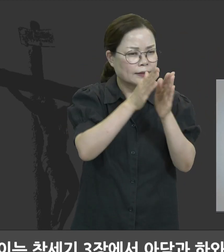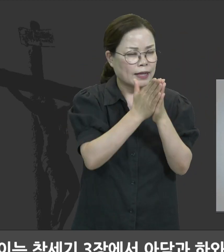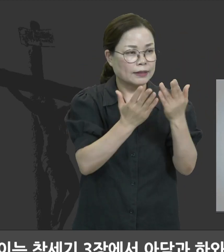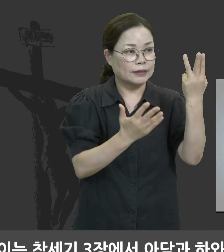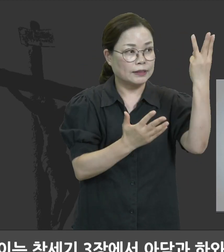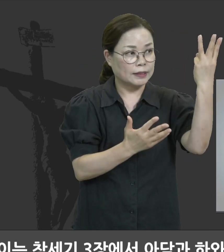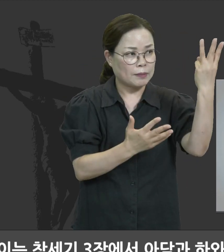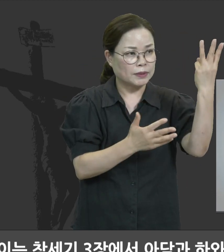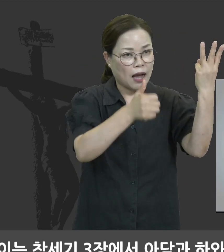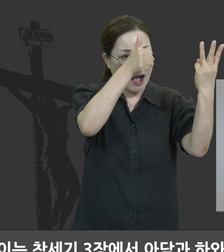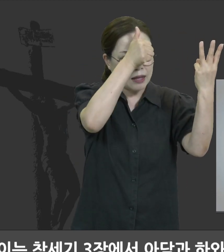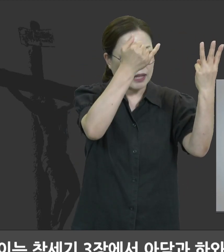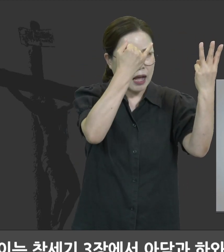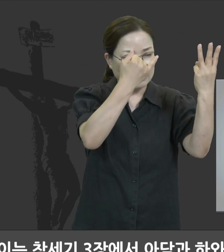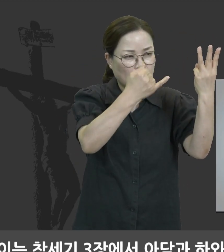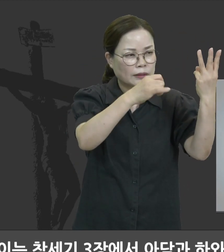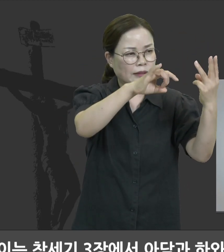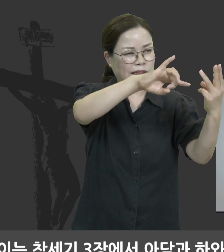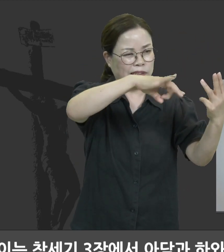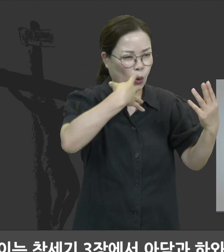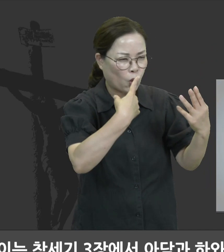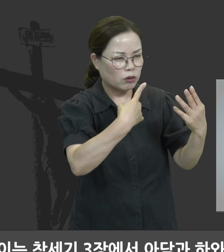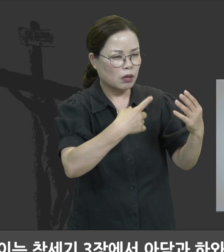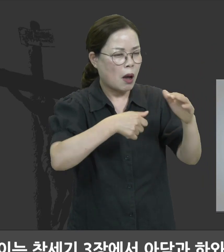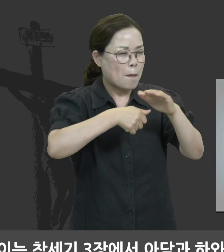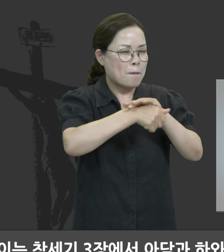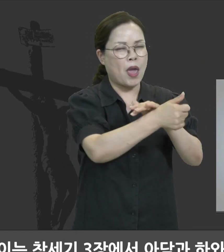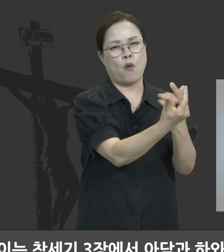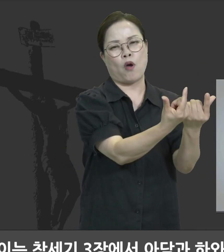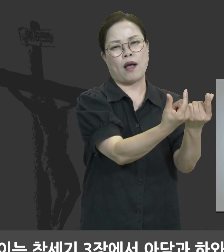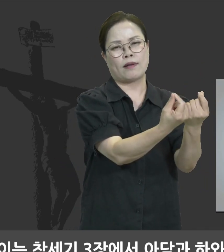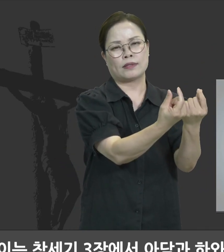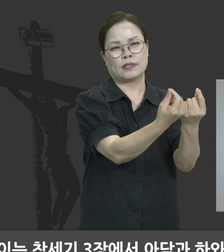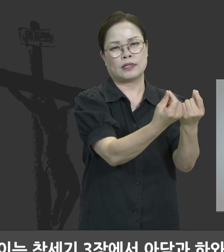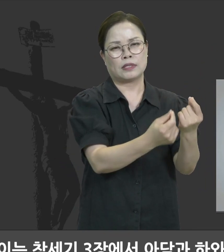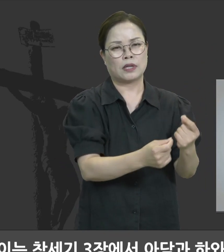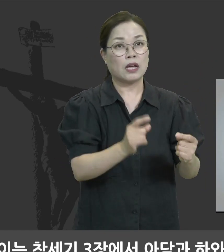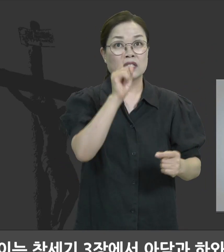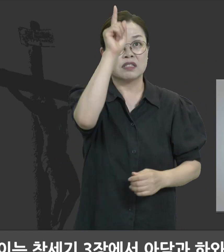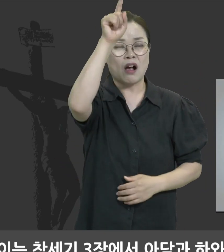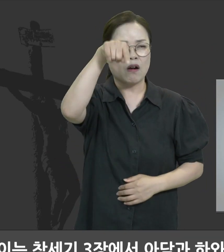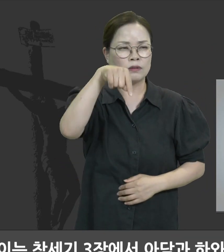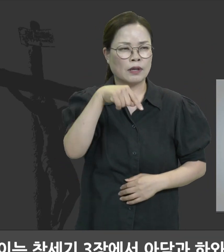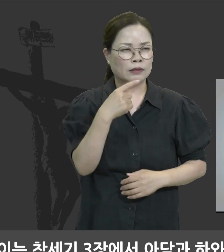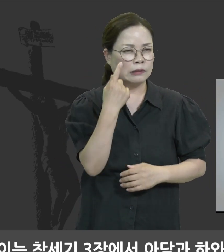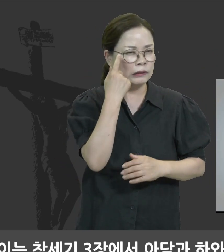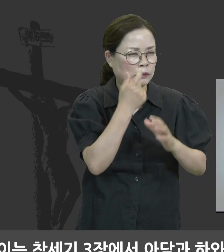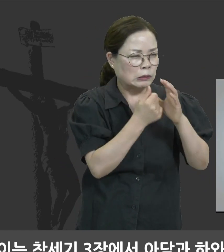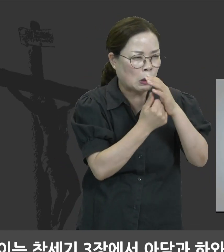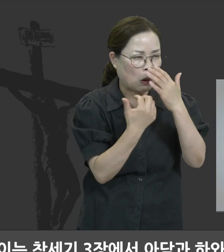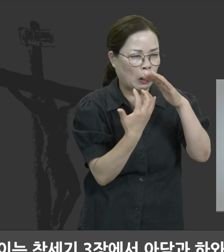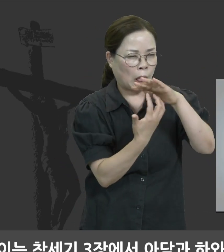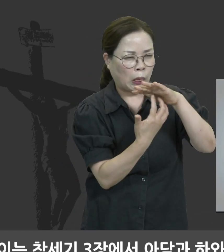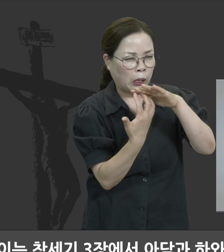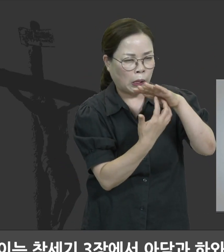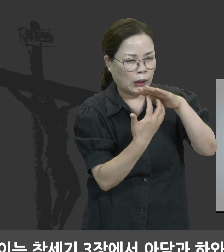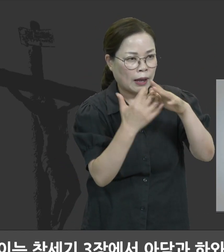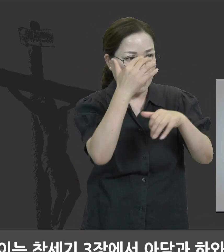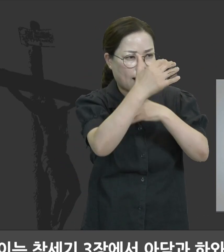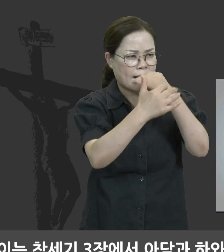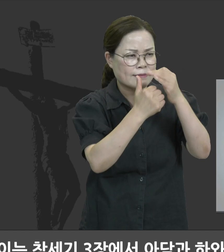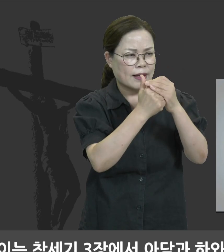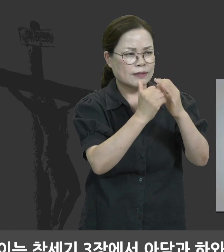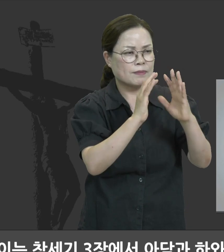3장에서 아담과 하와를 속였던 뱀과 같은 것으로 온 천하를 꿰고 하나님의 백성을